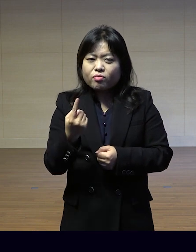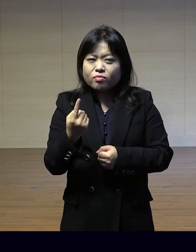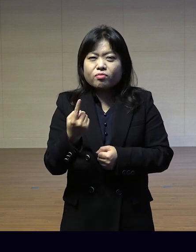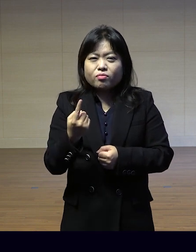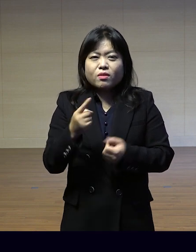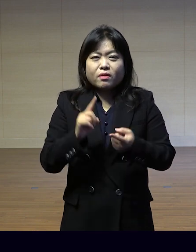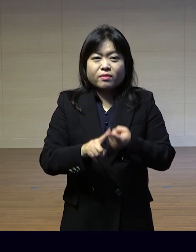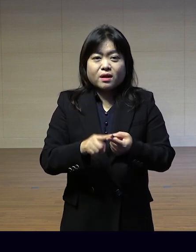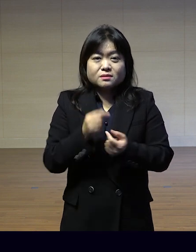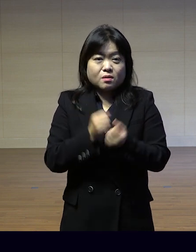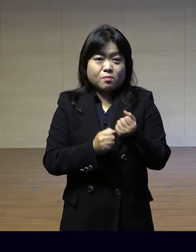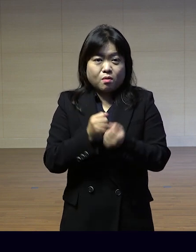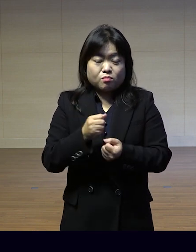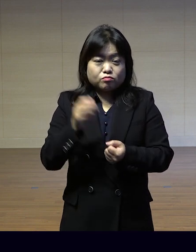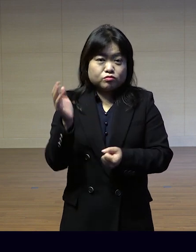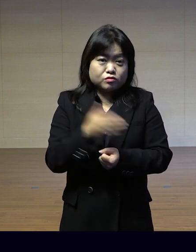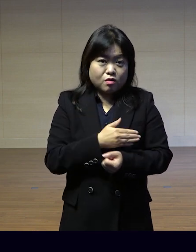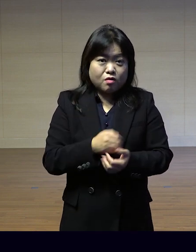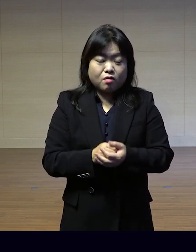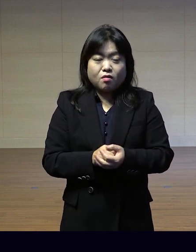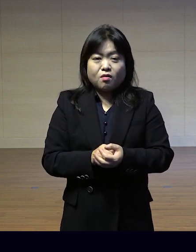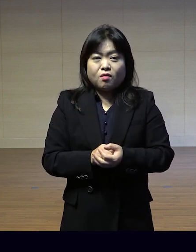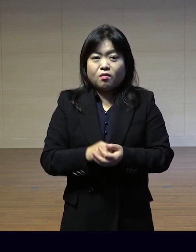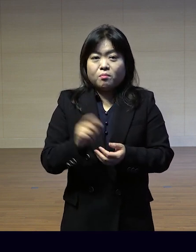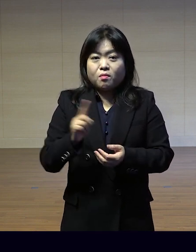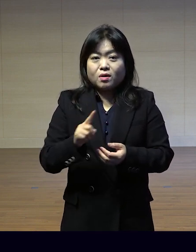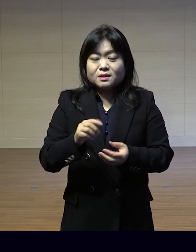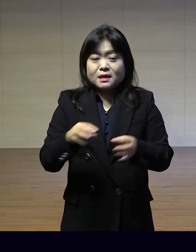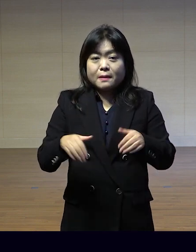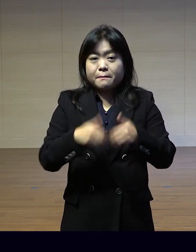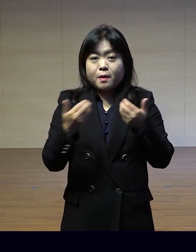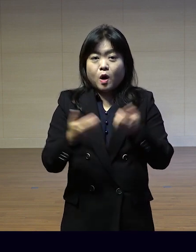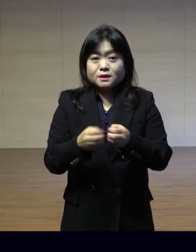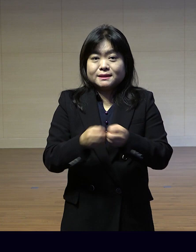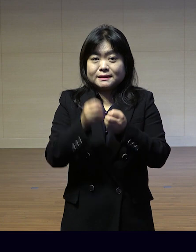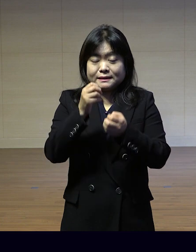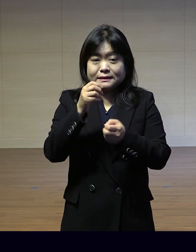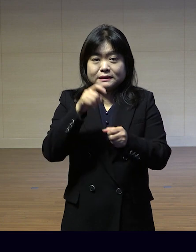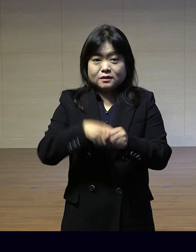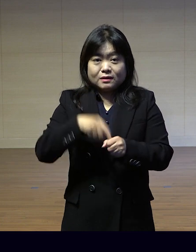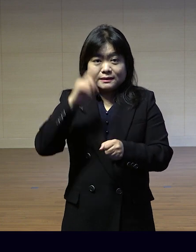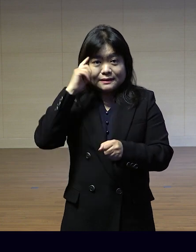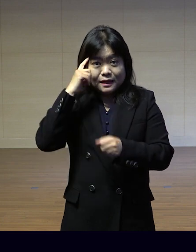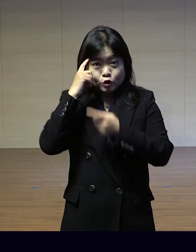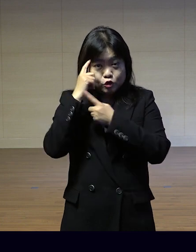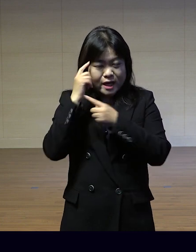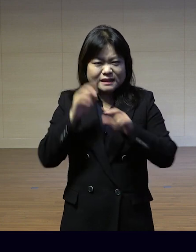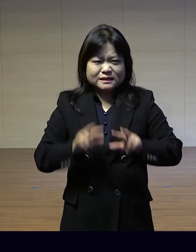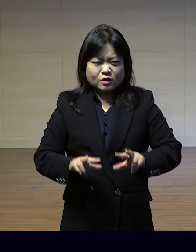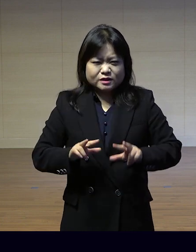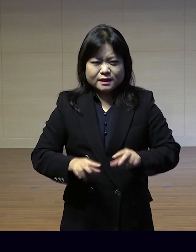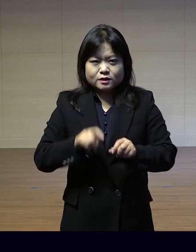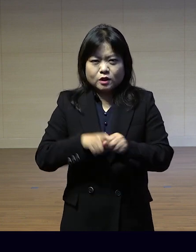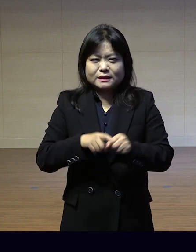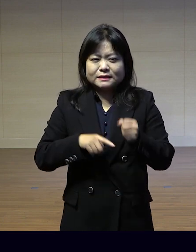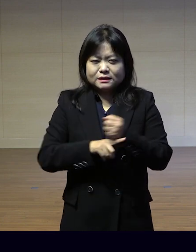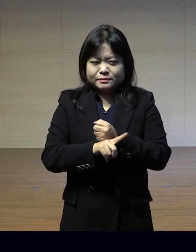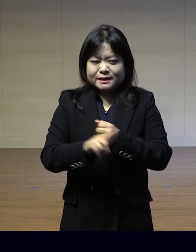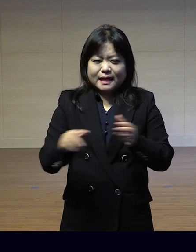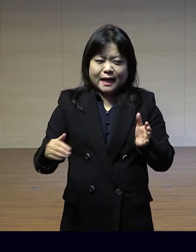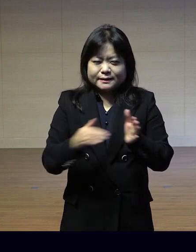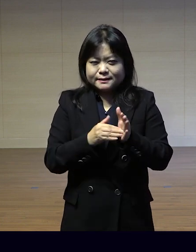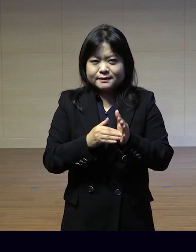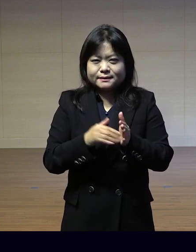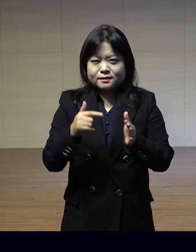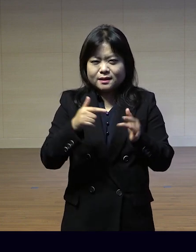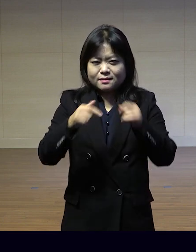해서 마지막 6번째 이 변정적 사유가 가지고 있는 현재적 의미까지 이렇게